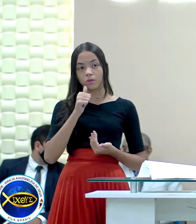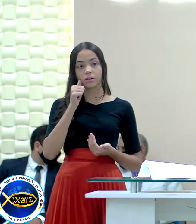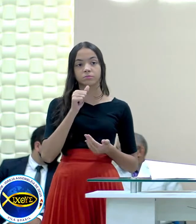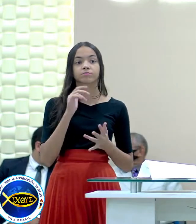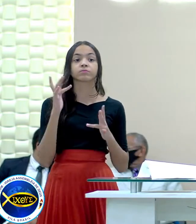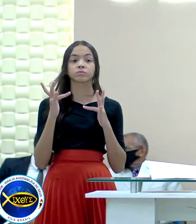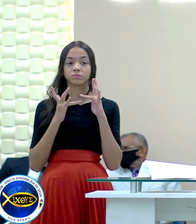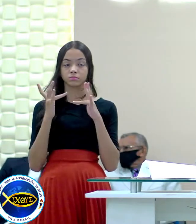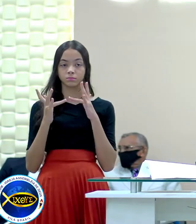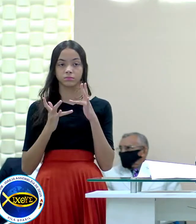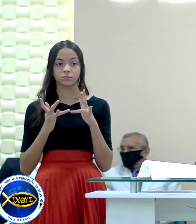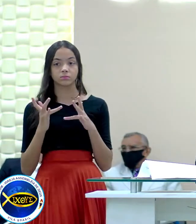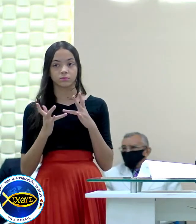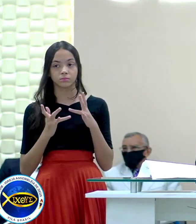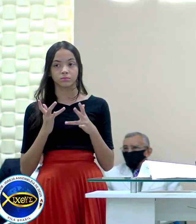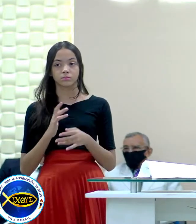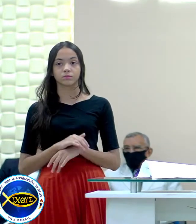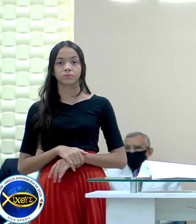noivos,